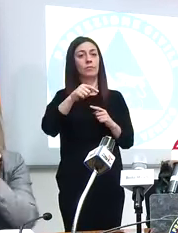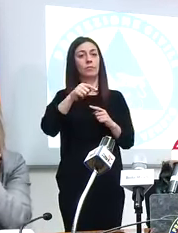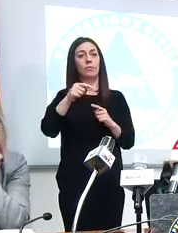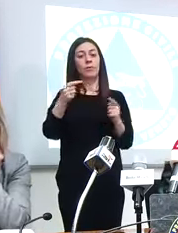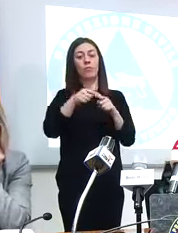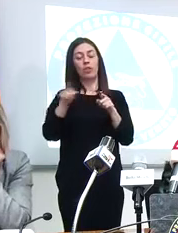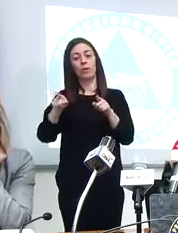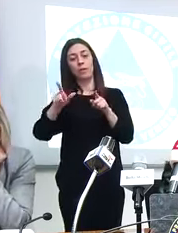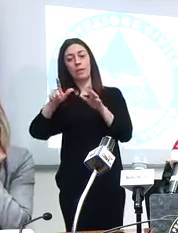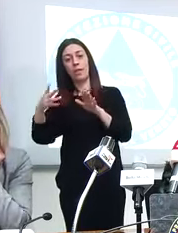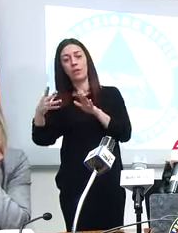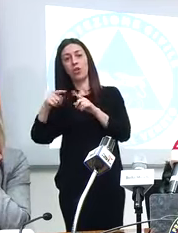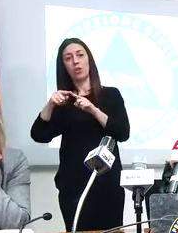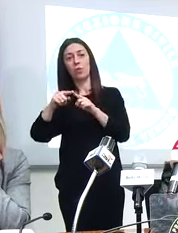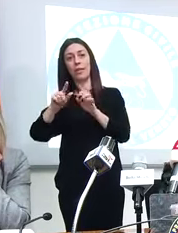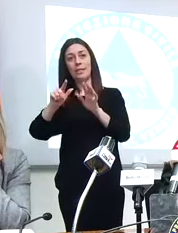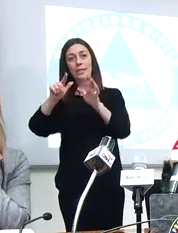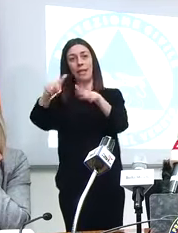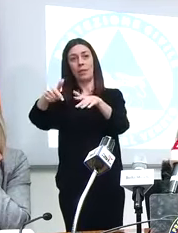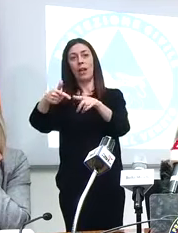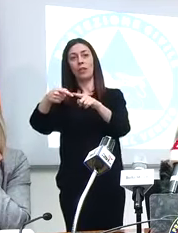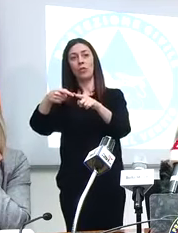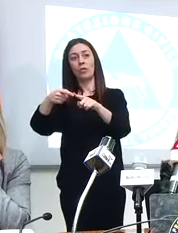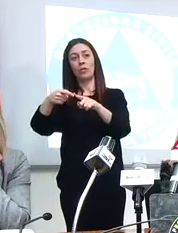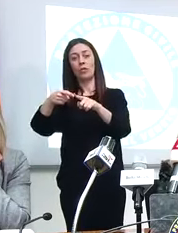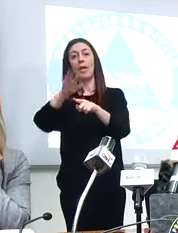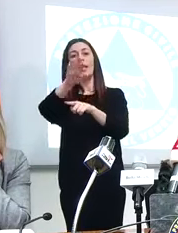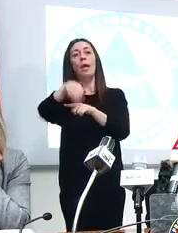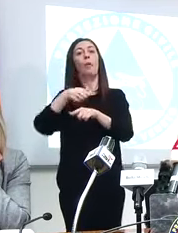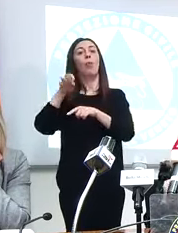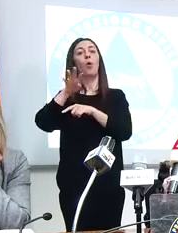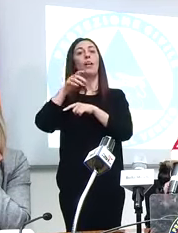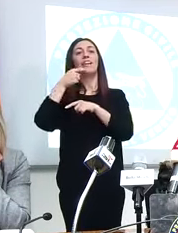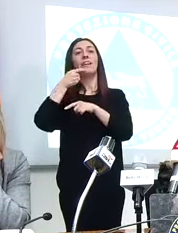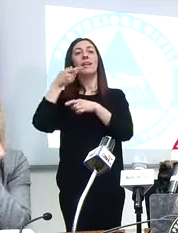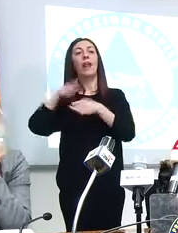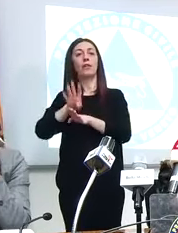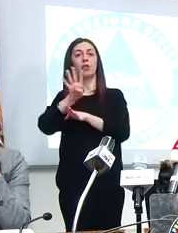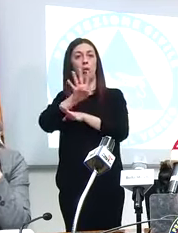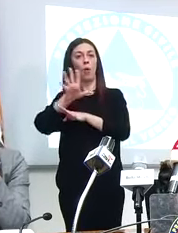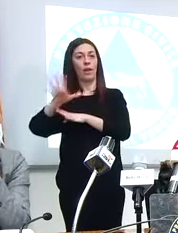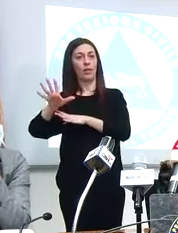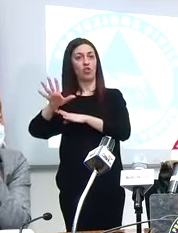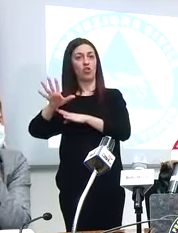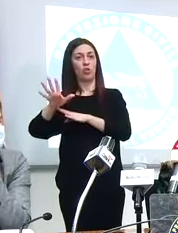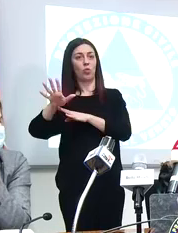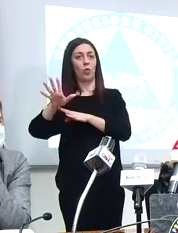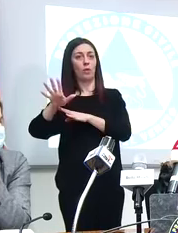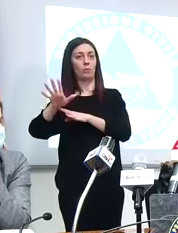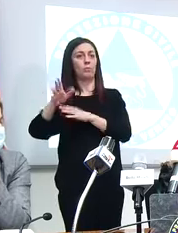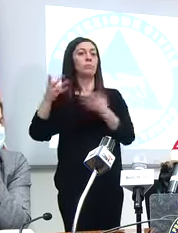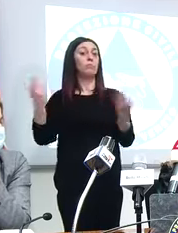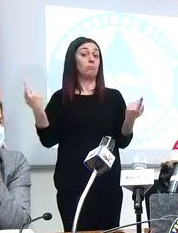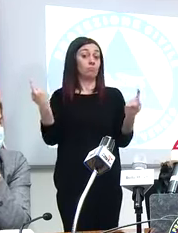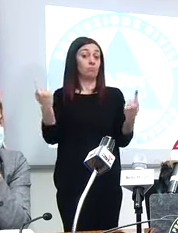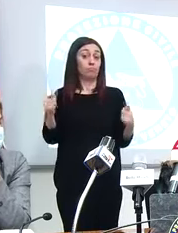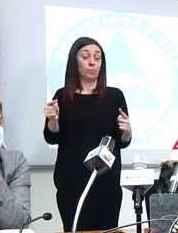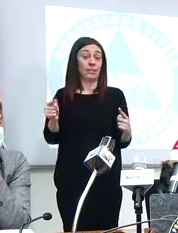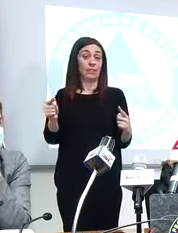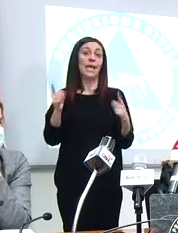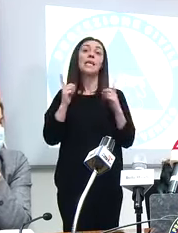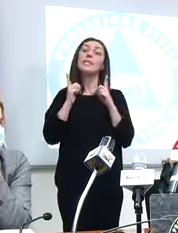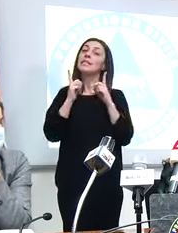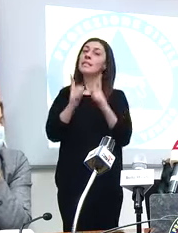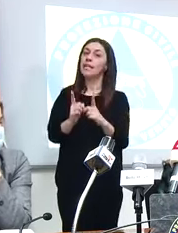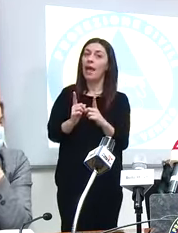la settimana successiva, quella dell'8, la coorte del 45. Questo, se questa sarà la velocità. È chiaro che